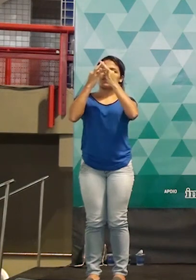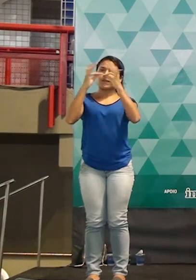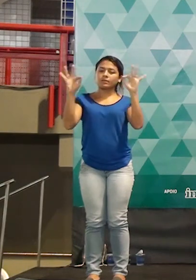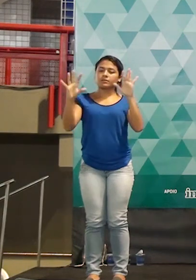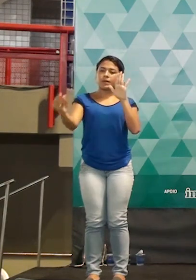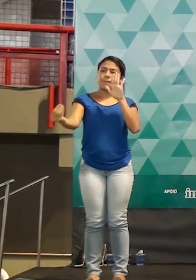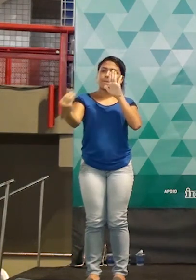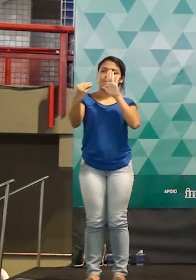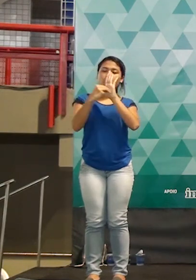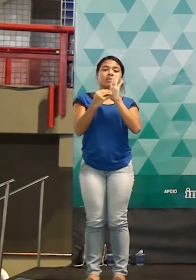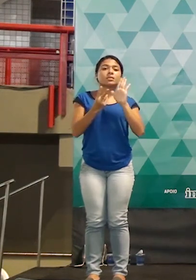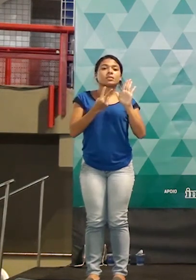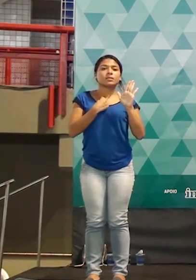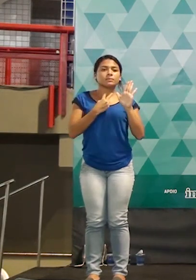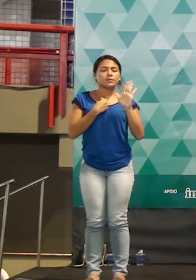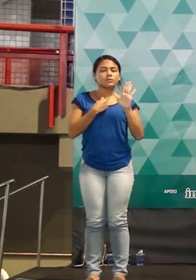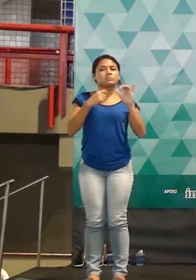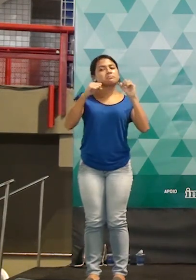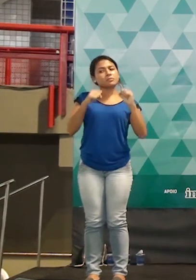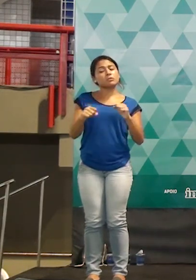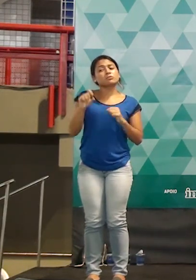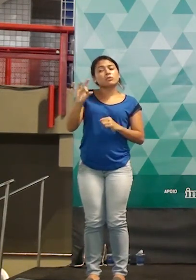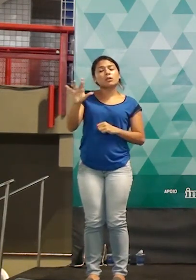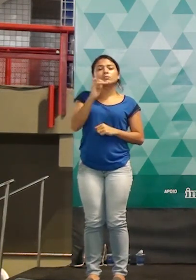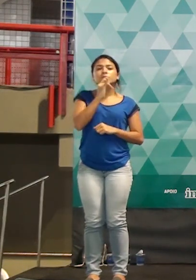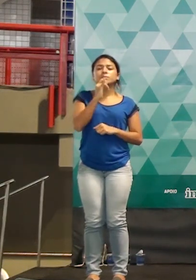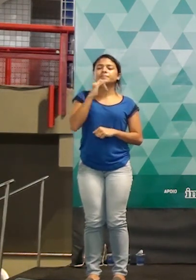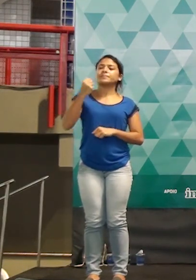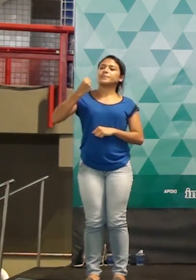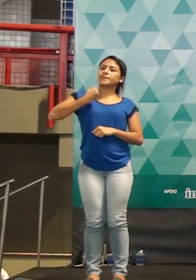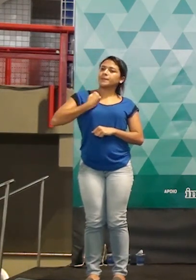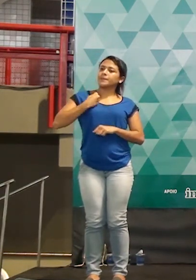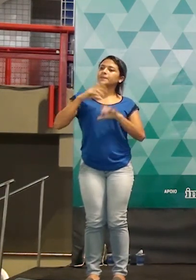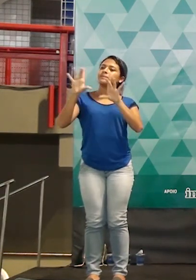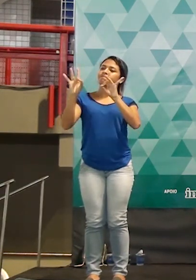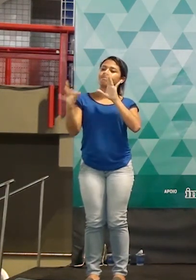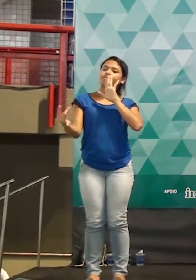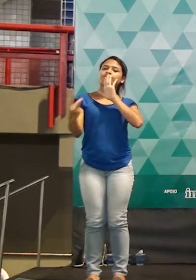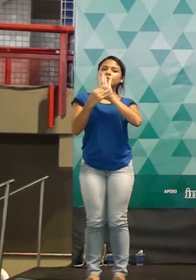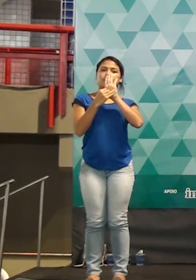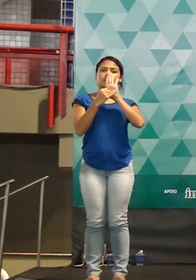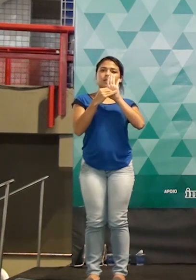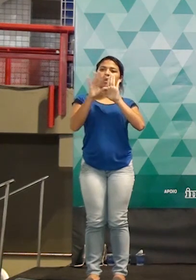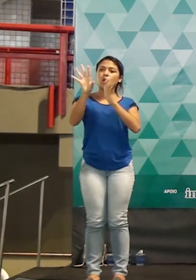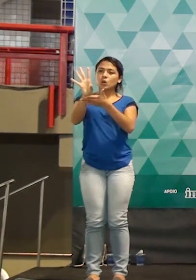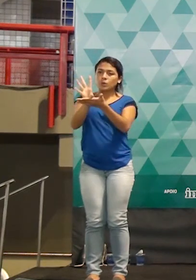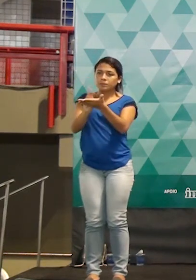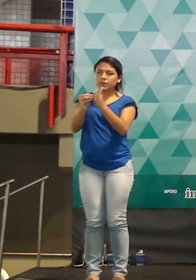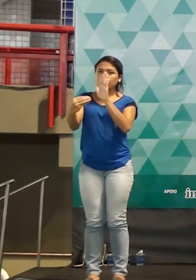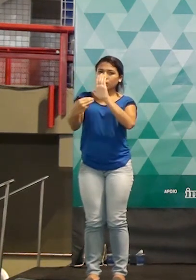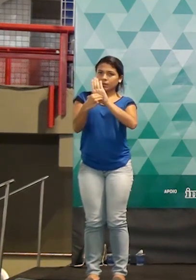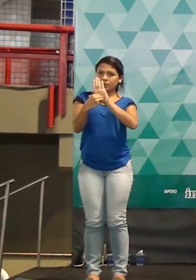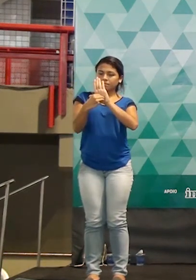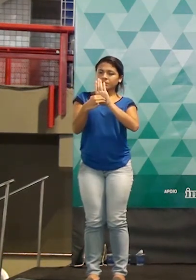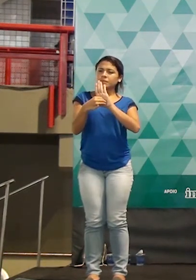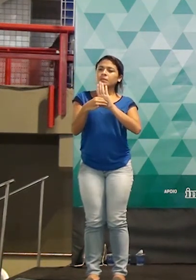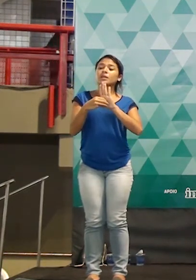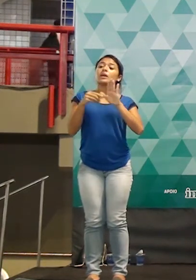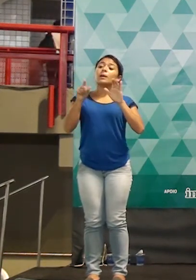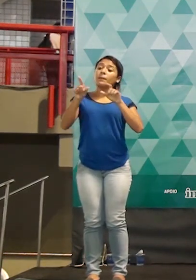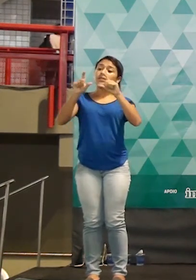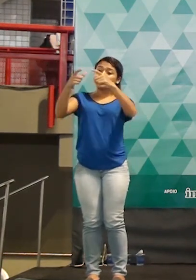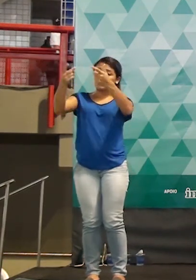você pode copiar do texto motivador e colar. Embaixo do texto motivador tem a fonte. Você tem